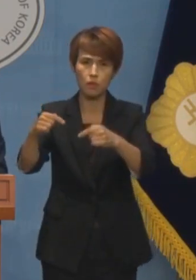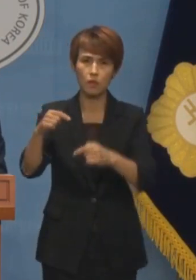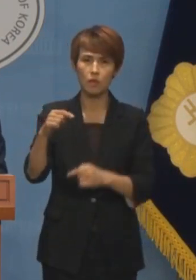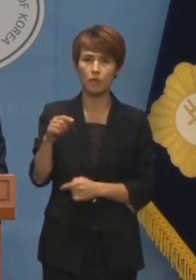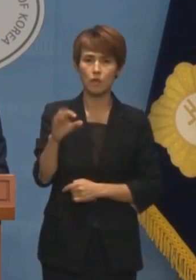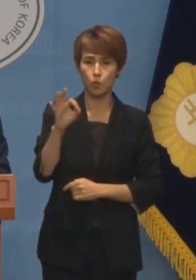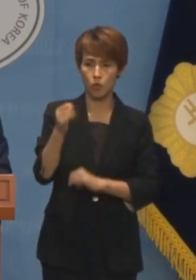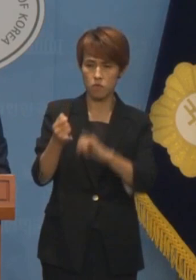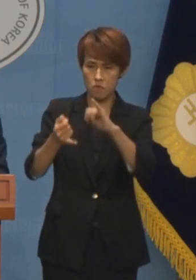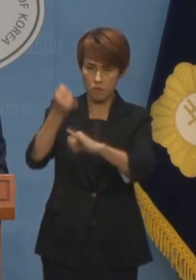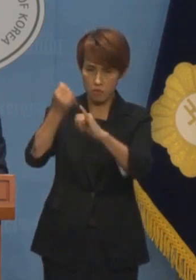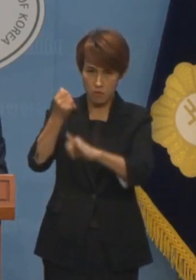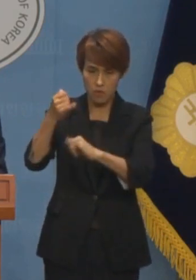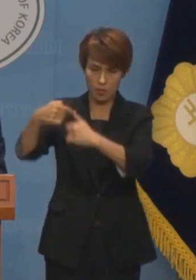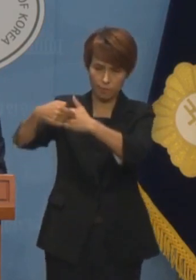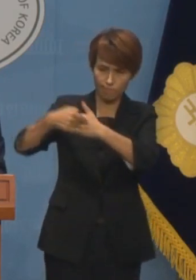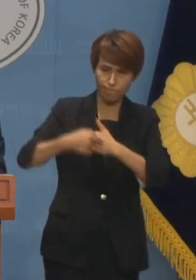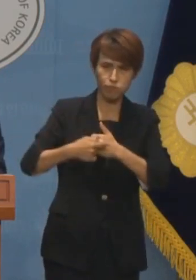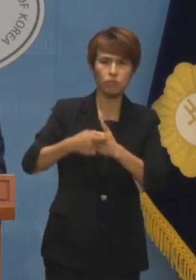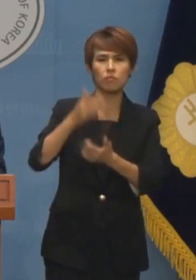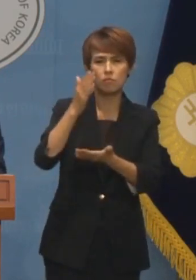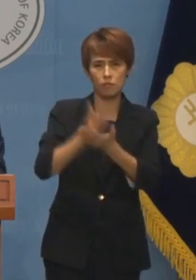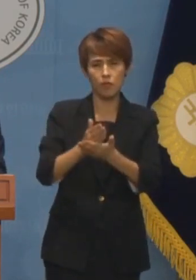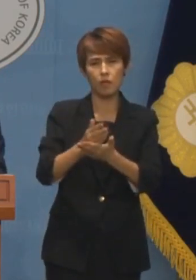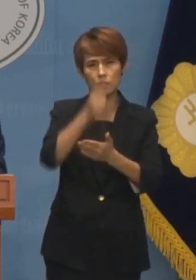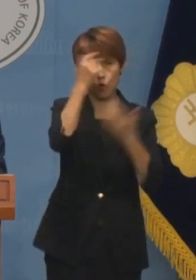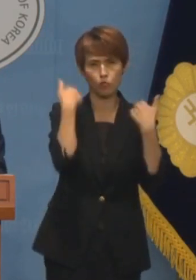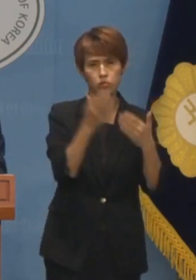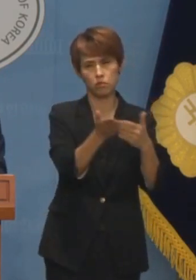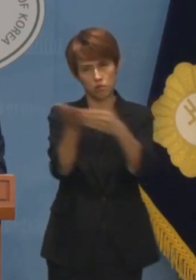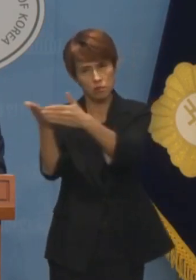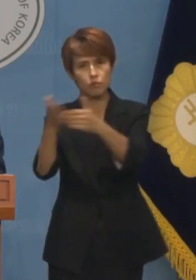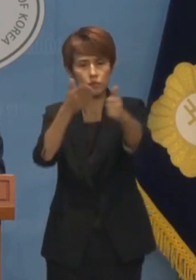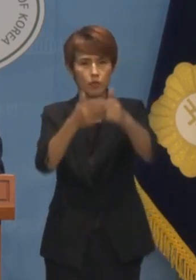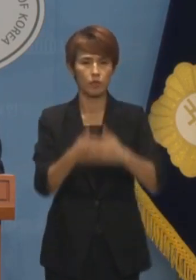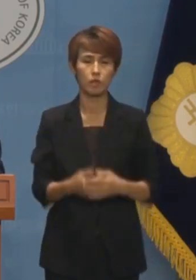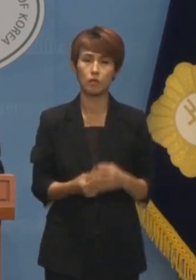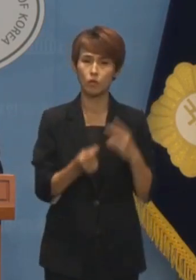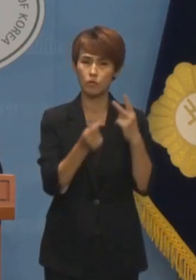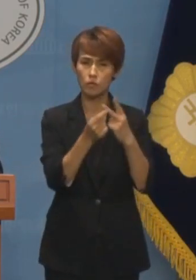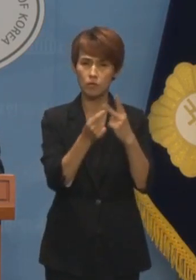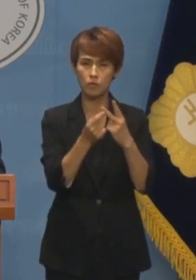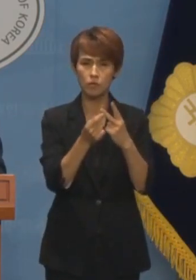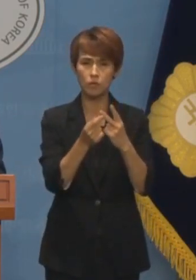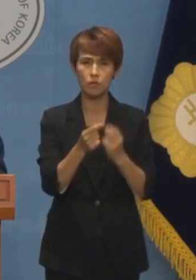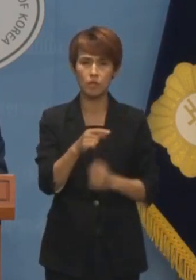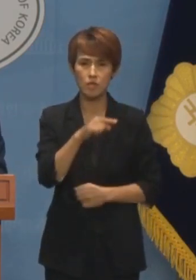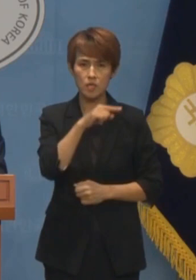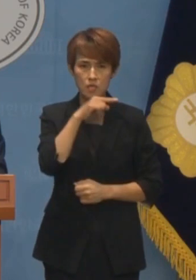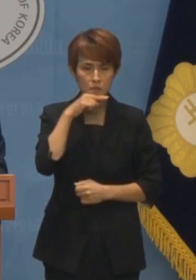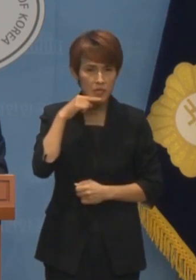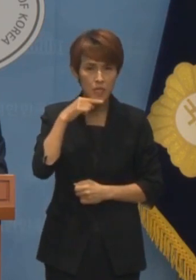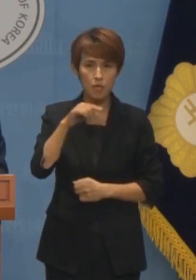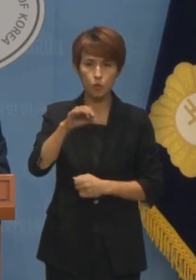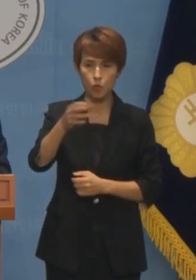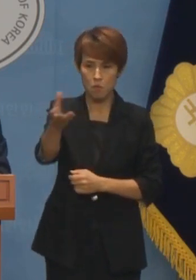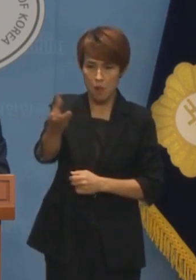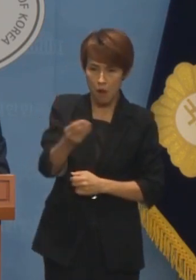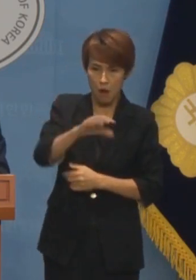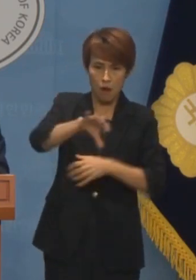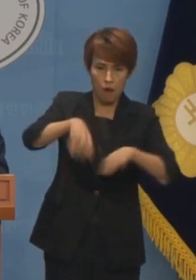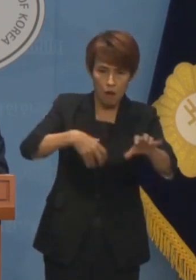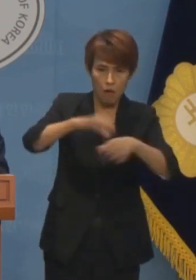추심이 진행되지 않도록 해야 할 것입니다. 둘째, 빚 돌려막기로는 사태를